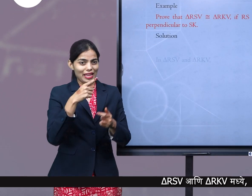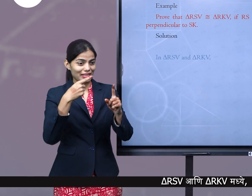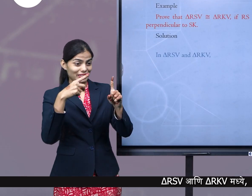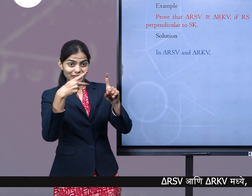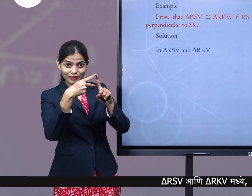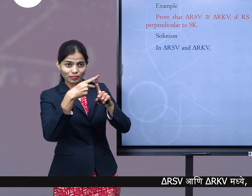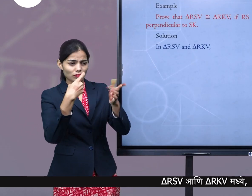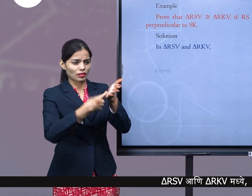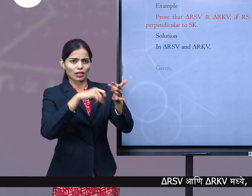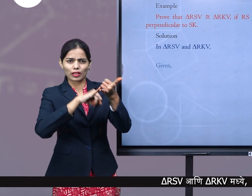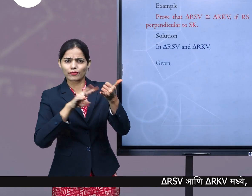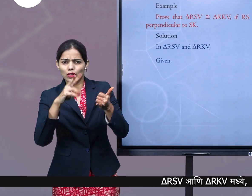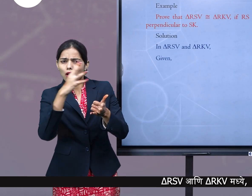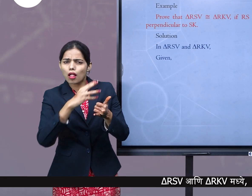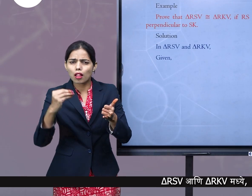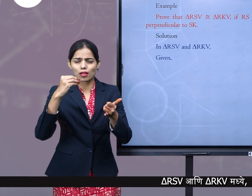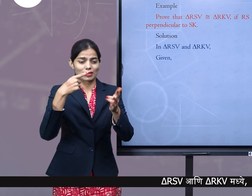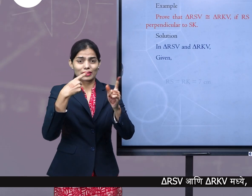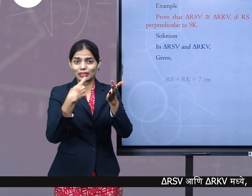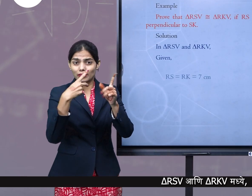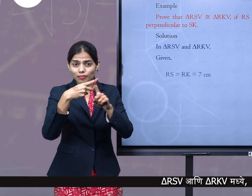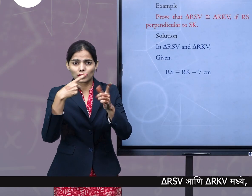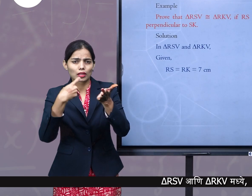ट्रायंगल RSV आणि ट्रायंगल RKV मध्ये